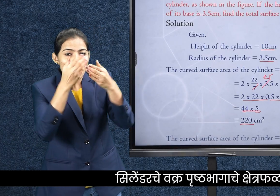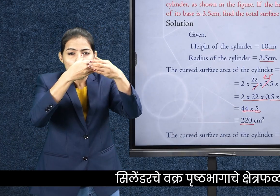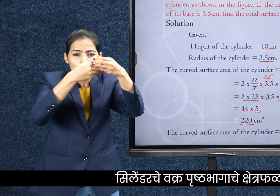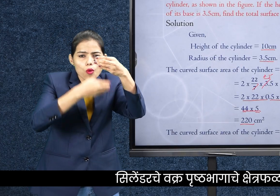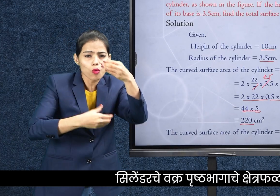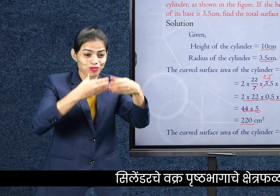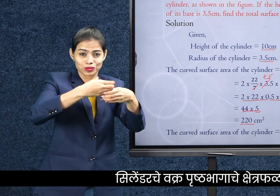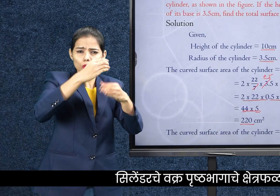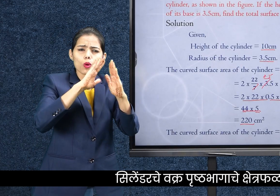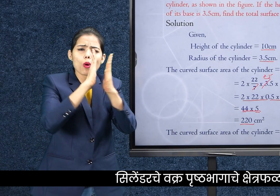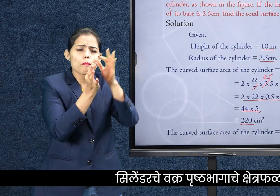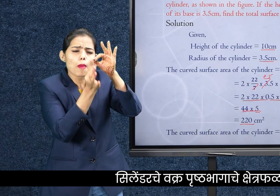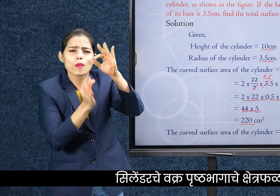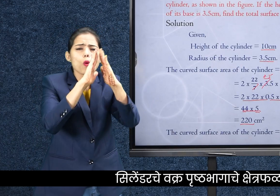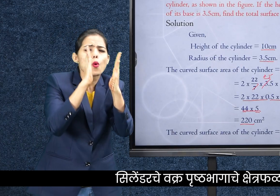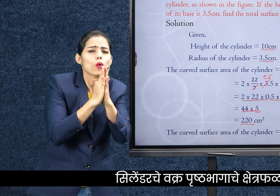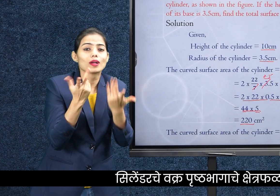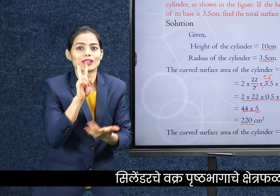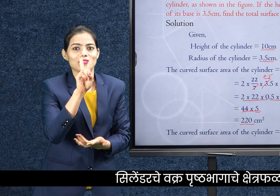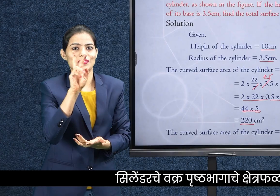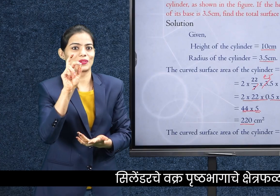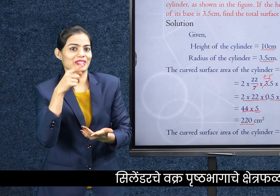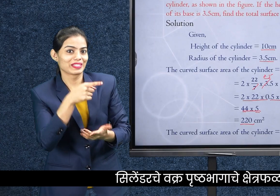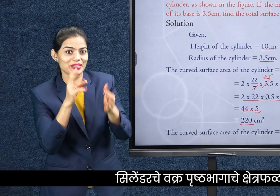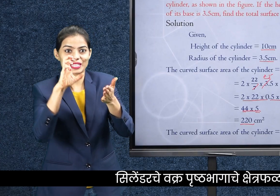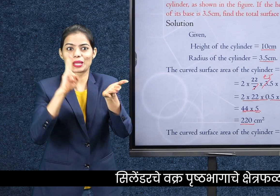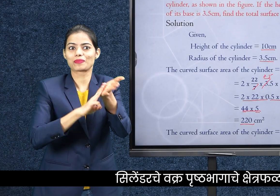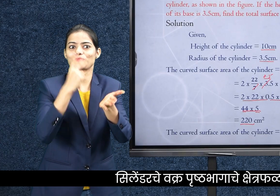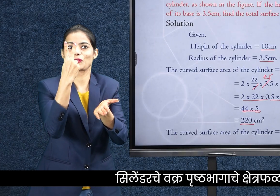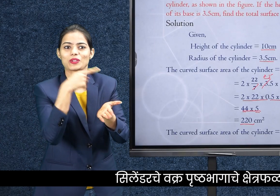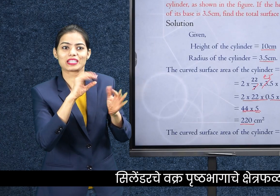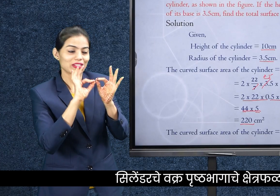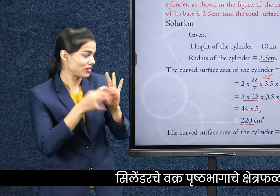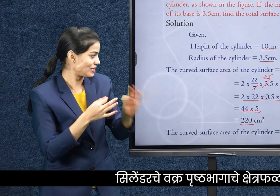सिलेंडरचे वक्र पृष्ठभागाचे क्षेत्रफळ बरोबर 220 सेंटीमीटरचा वर्ग.